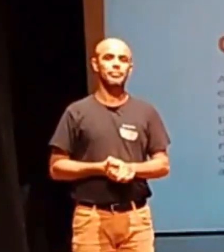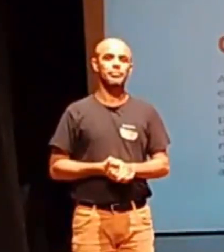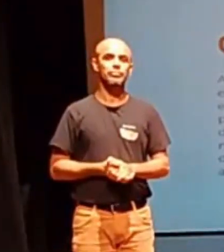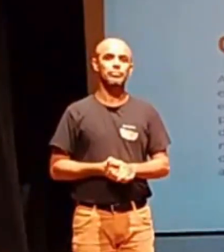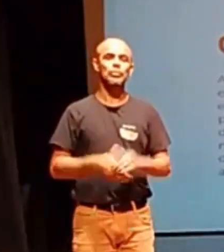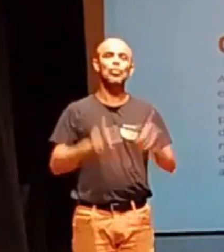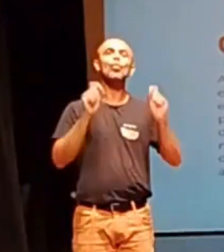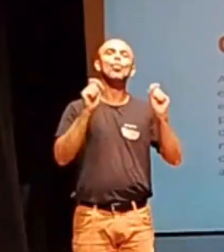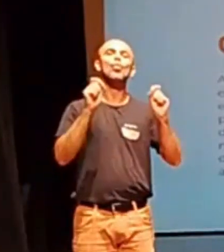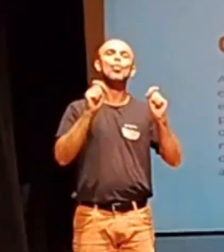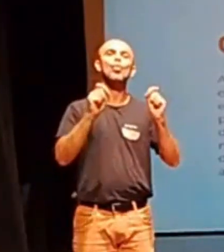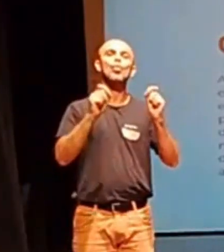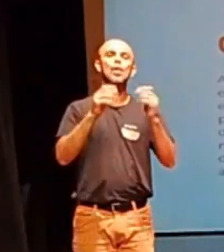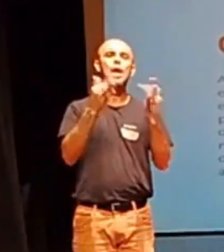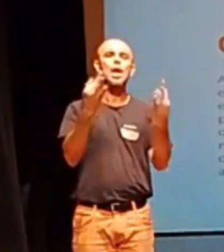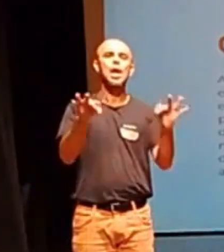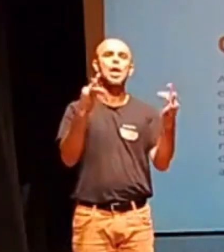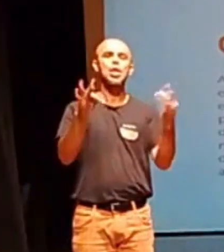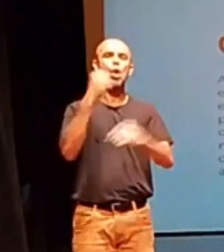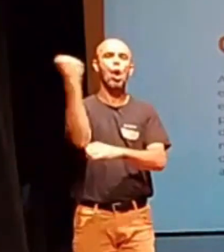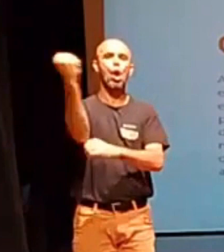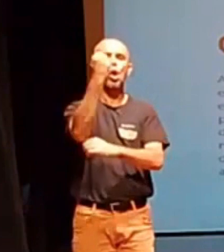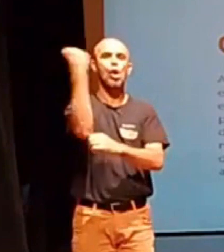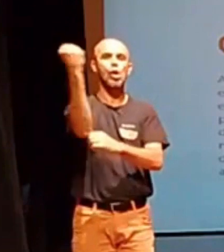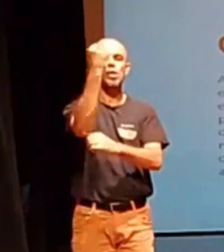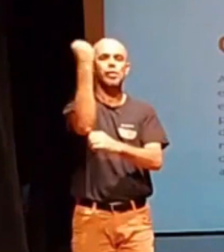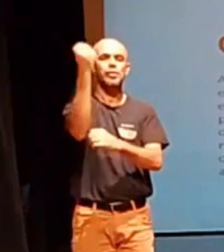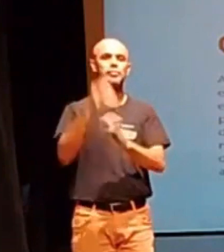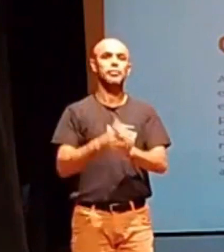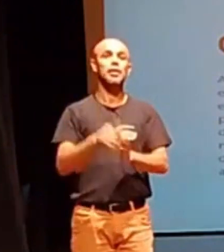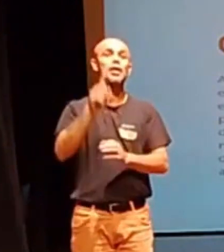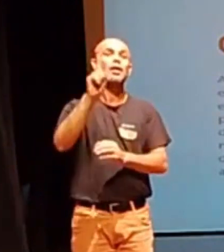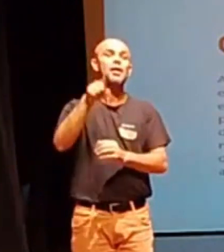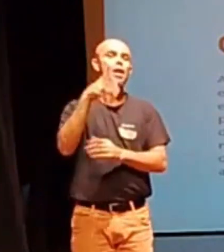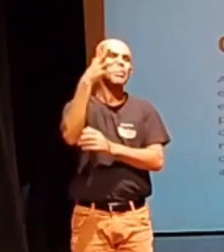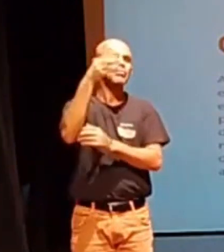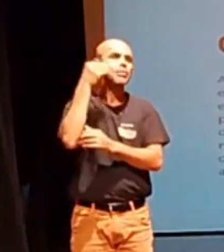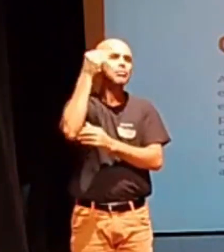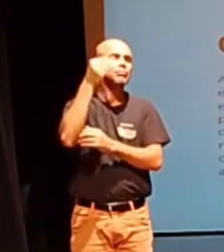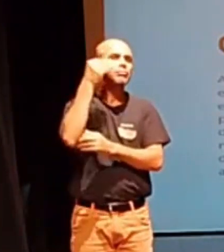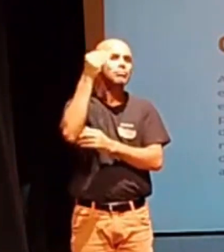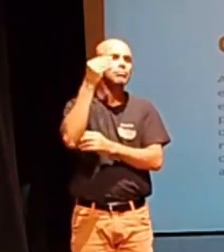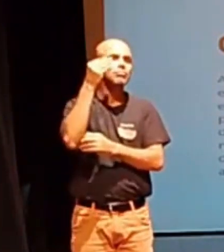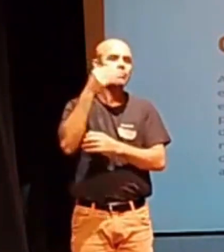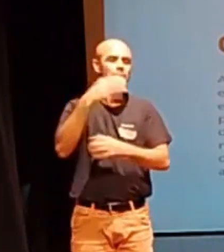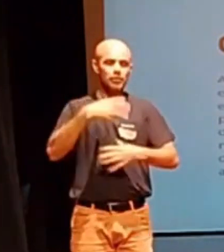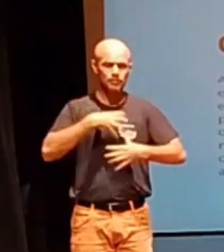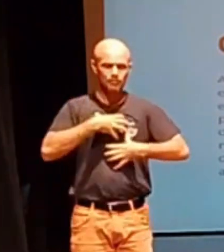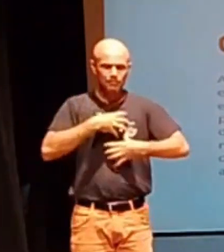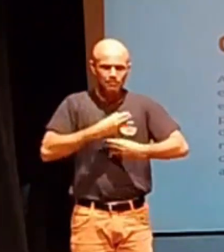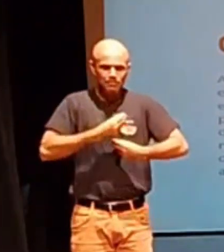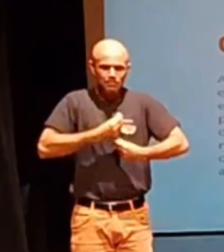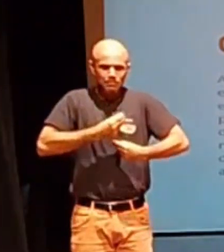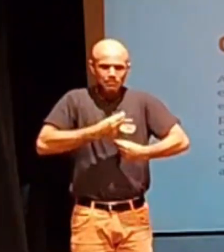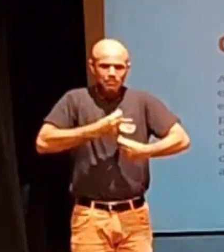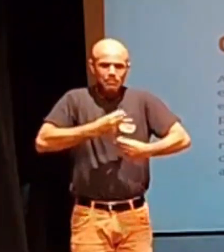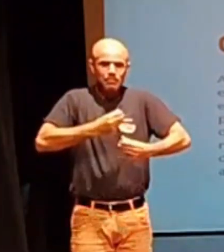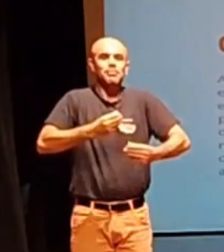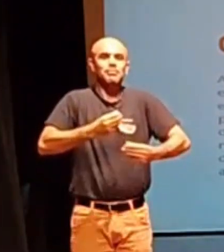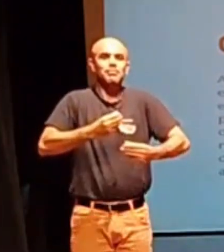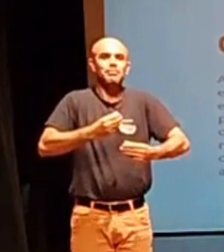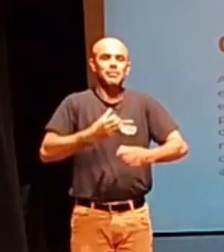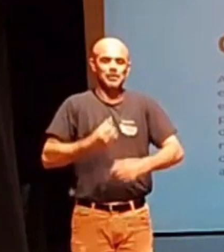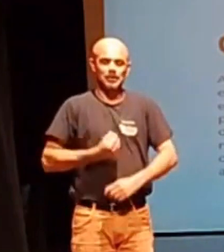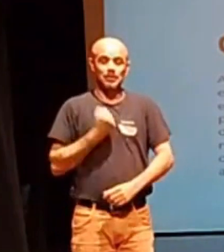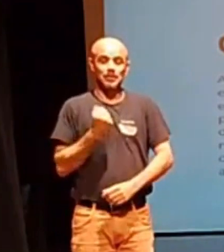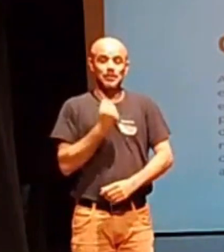O que é uma dor crônica? Uma dor crônica é uma experiência sensitiva que acaba vindo